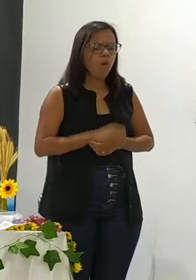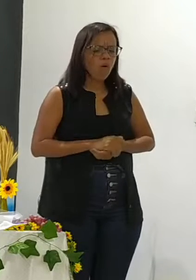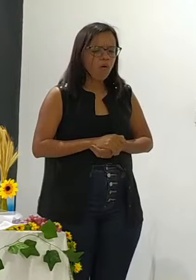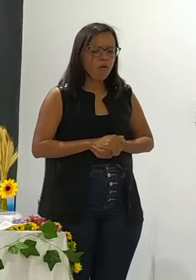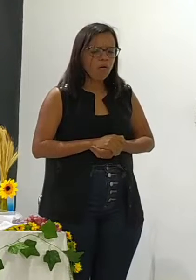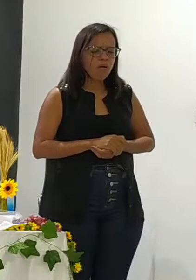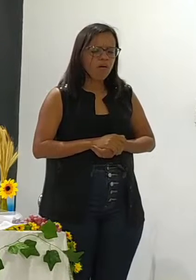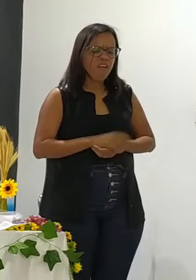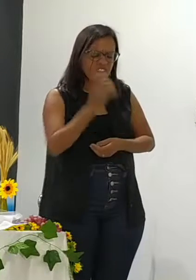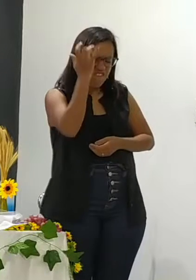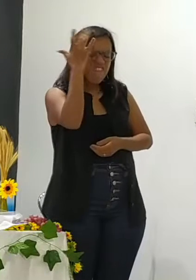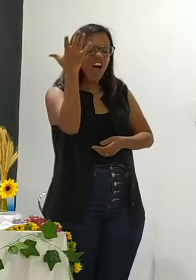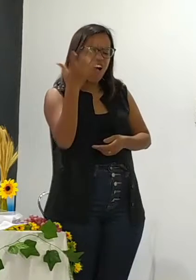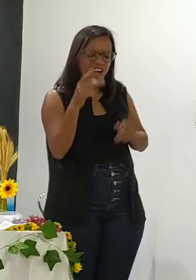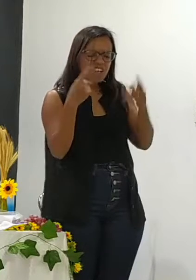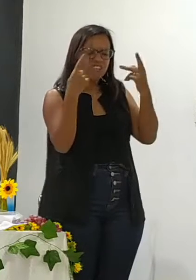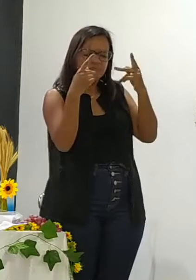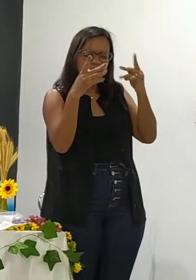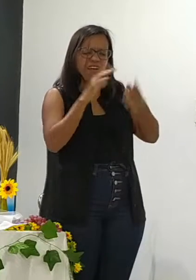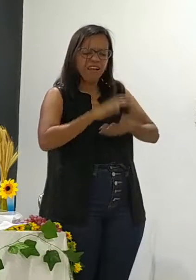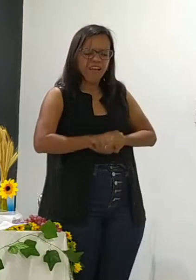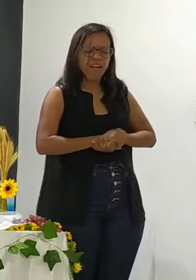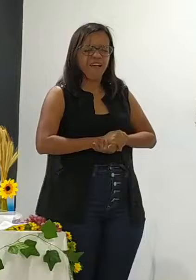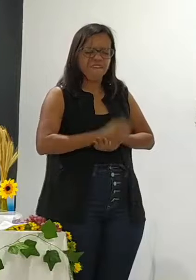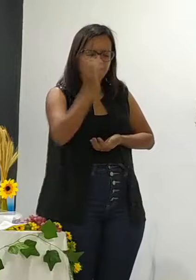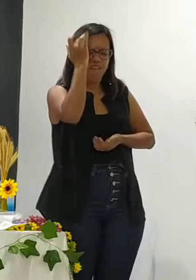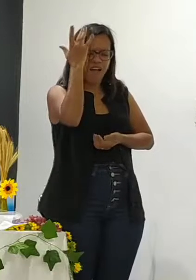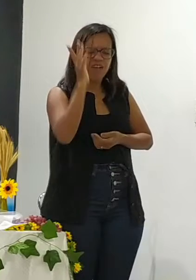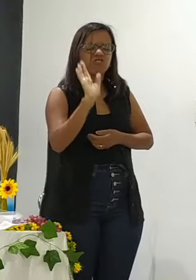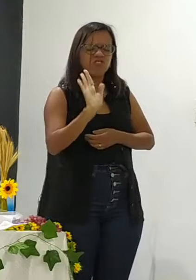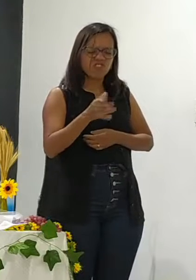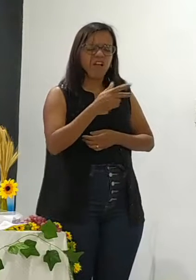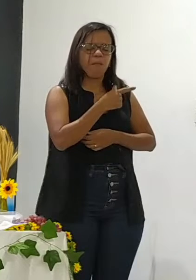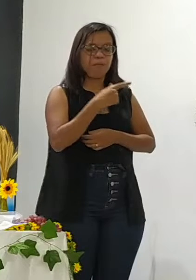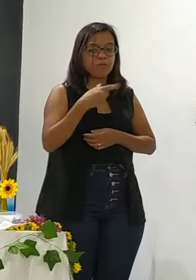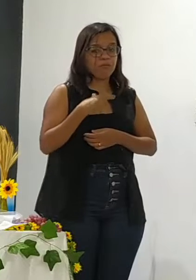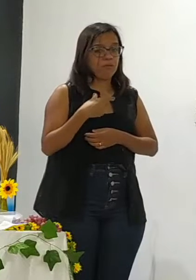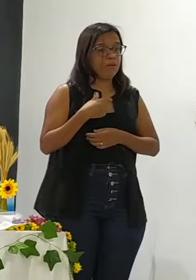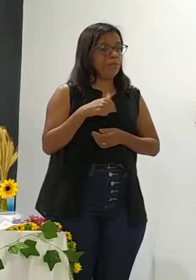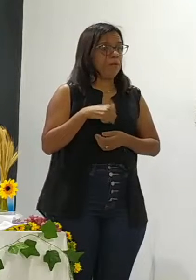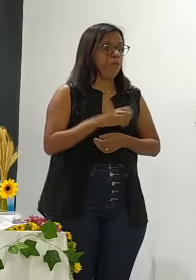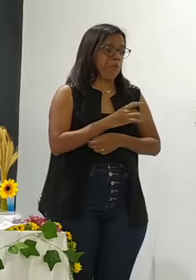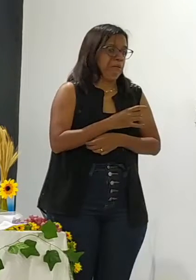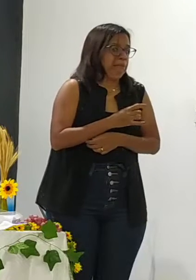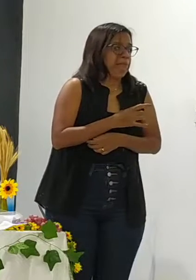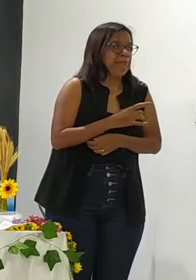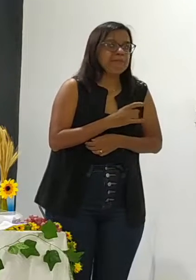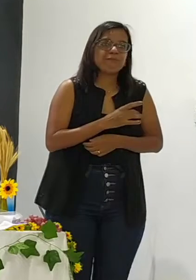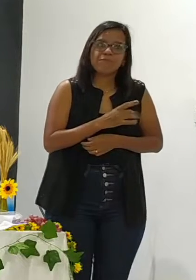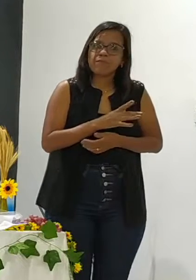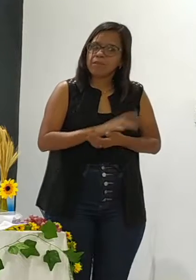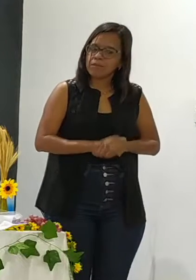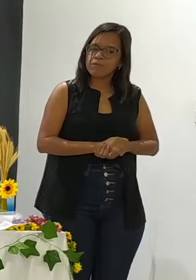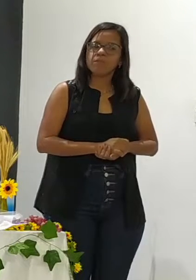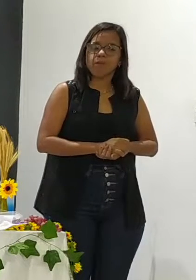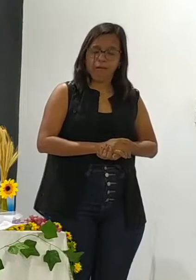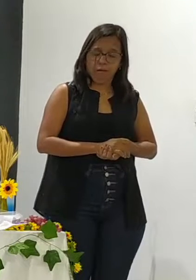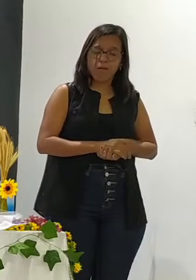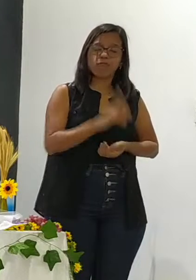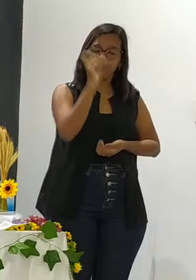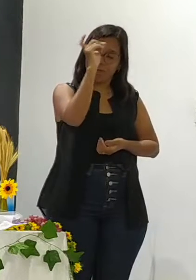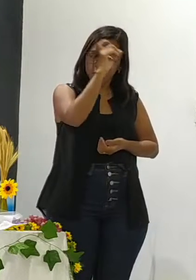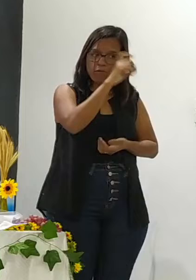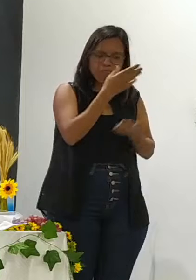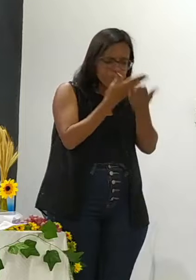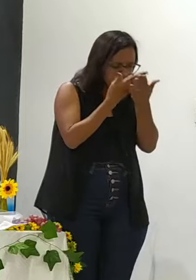você é mole, pastor. O pastor está querendo que eu traga lá uma palavra lá, rapaz, eu estou tremendo, está tudo bem a cabeça. Mas para você é mole. Eu falei: vai nessa.